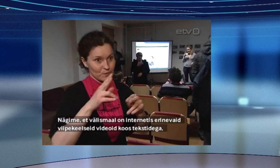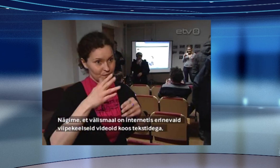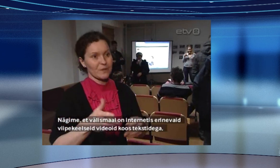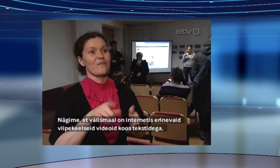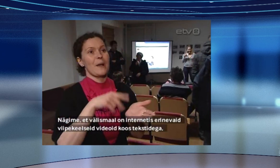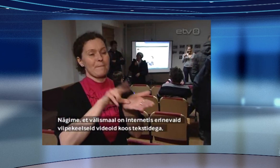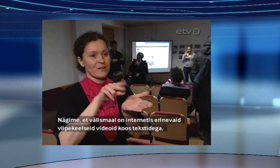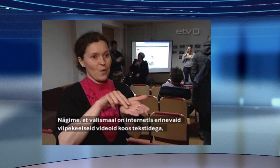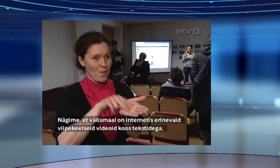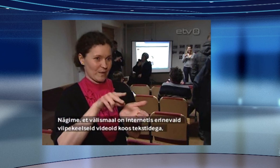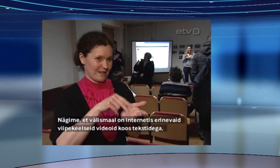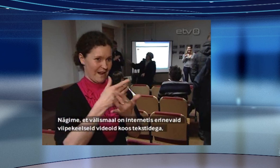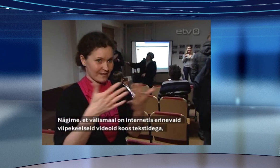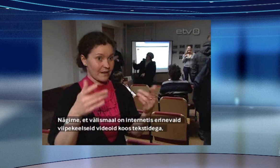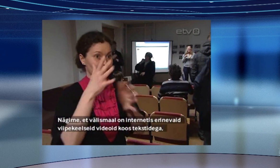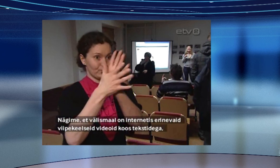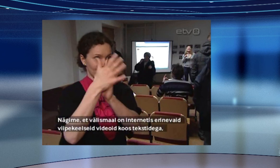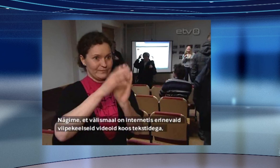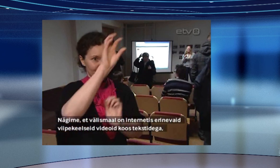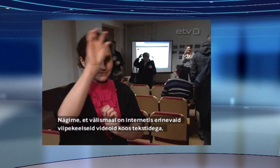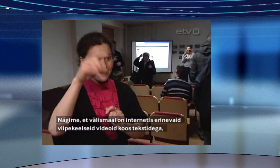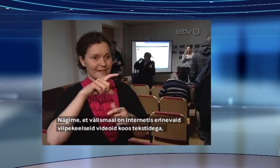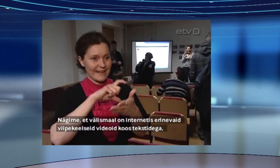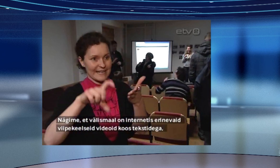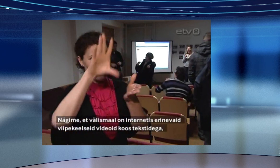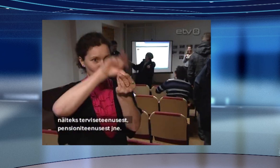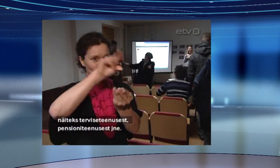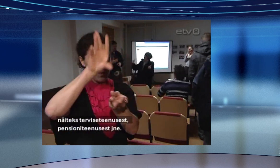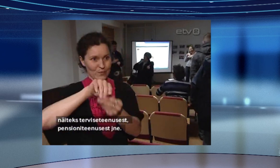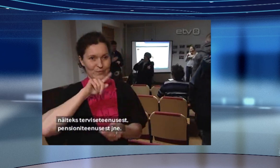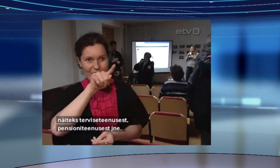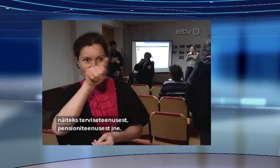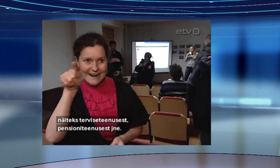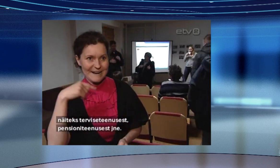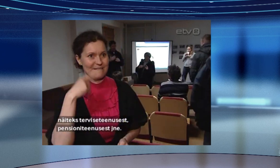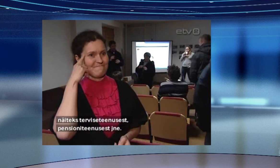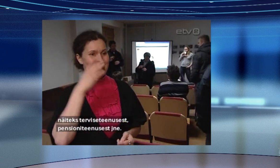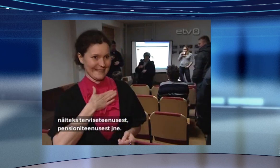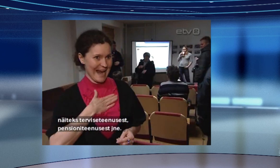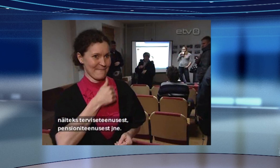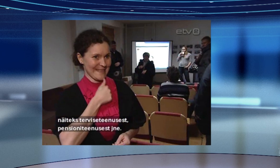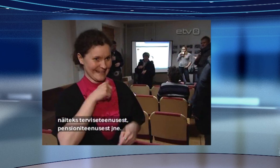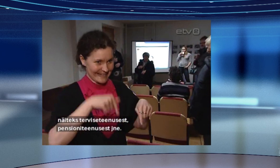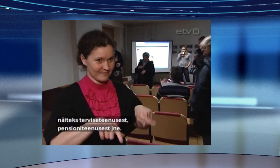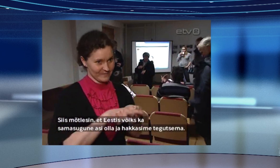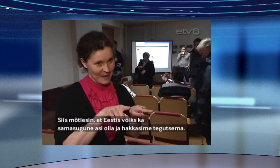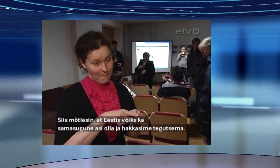videolindistused, igasugused näiteks pensioniseadused, igasugused tervisega seotud asjad. Ja siis meil tekkis ka selline idee, et tahaksime